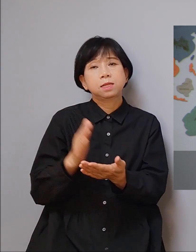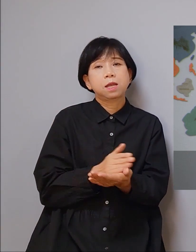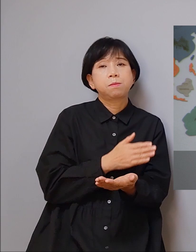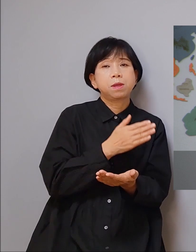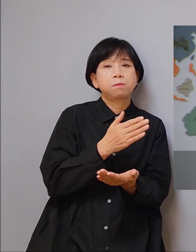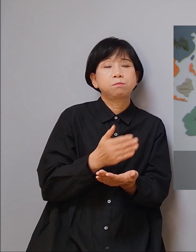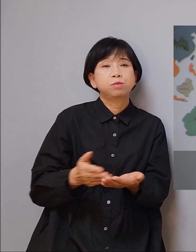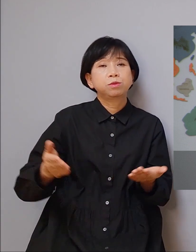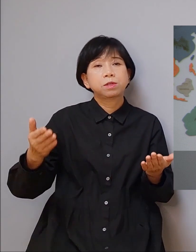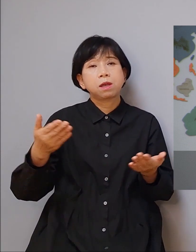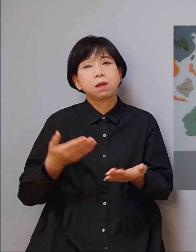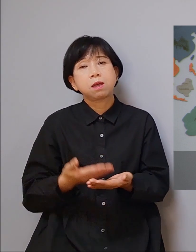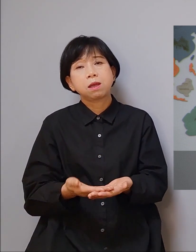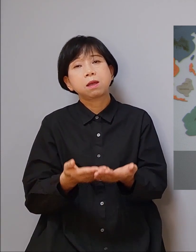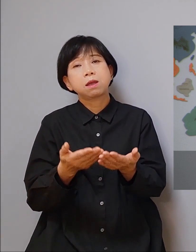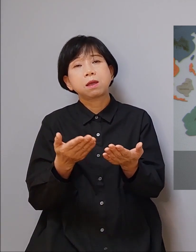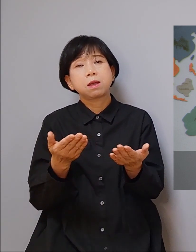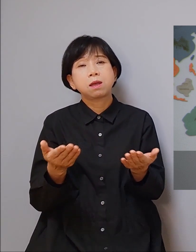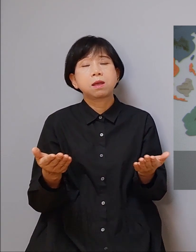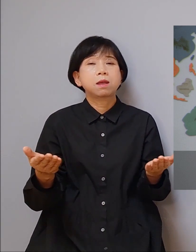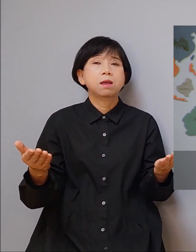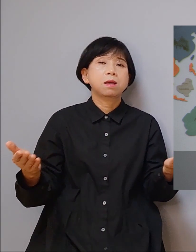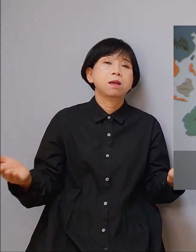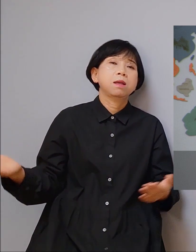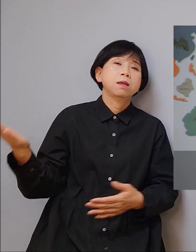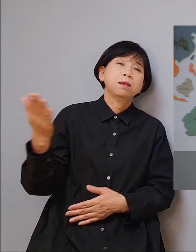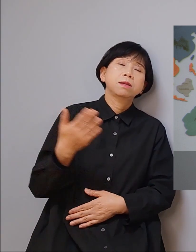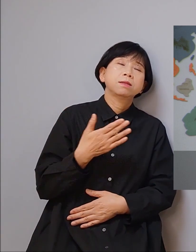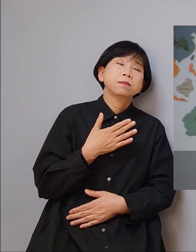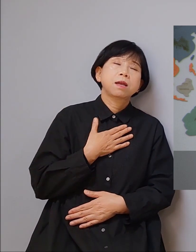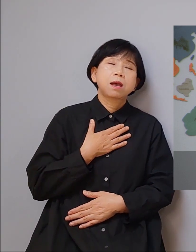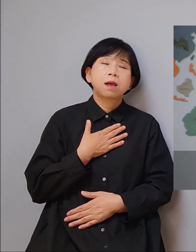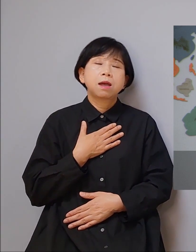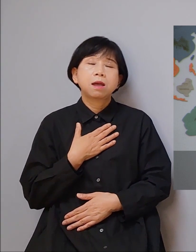크신 은혜 베푸사